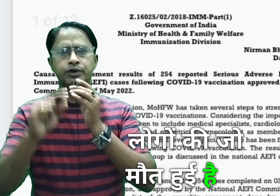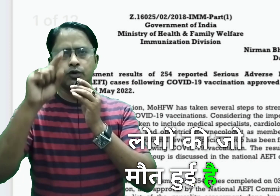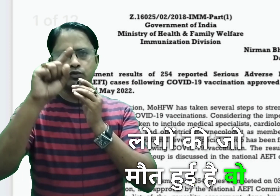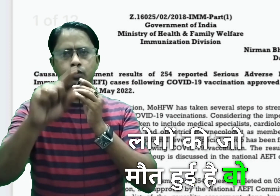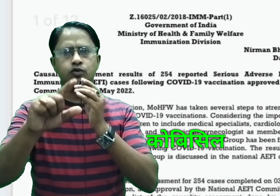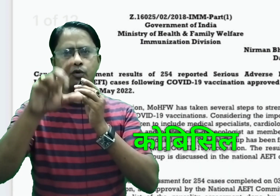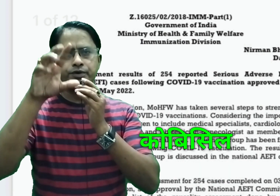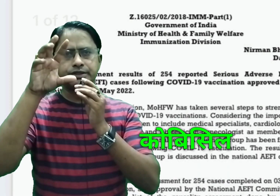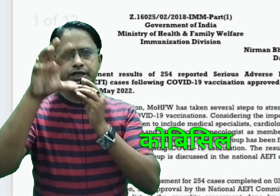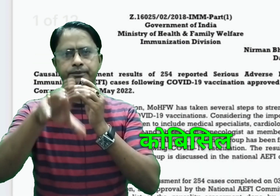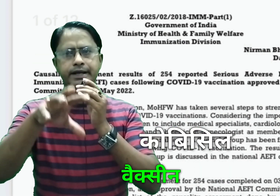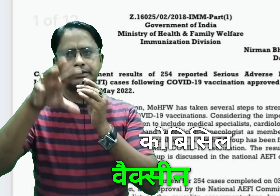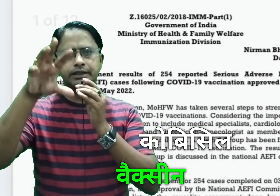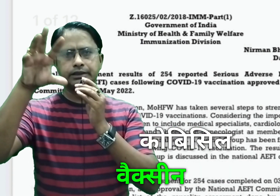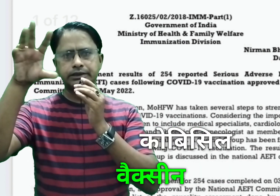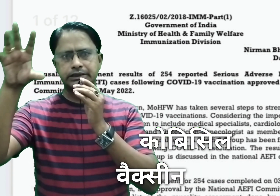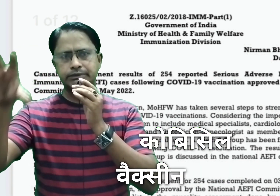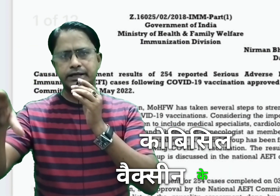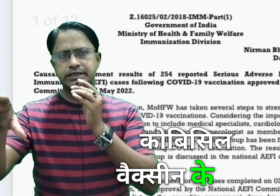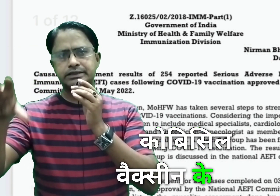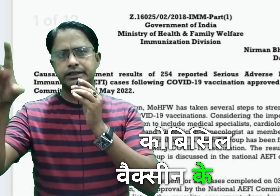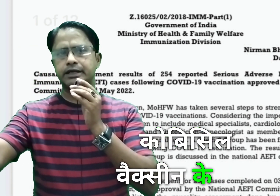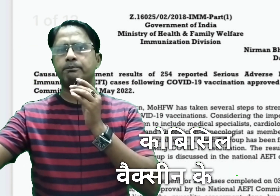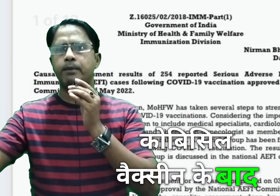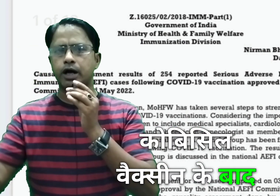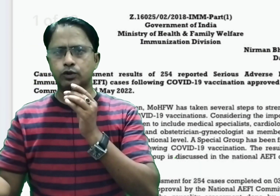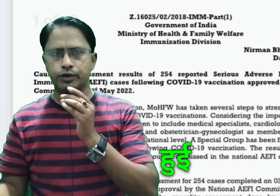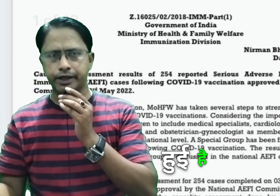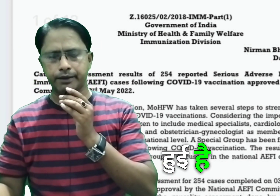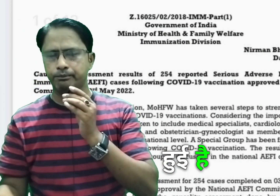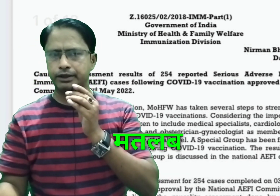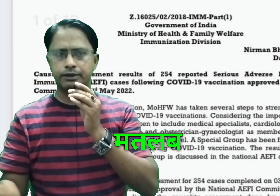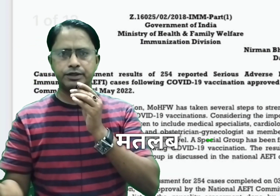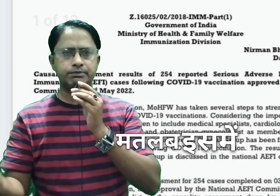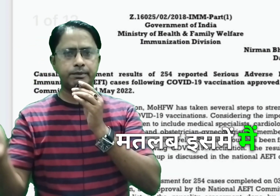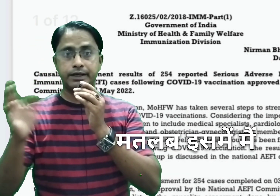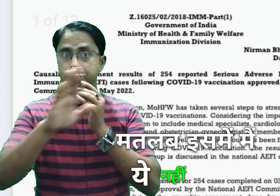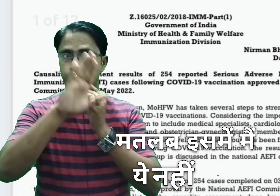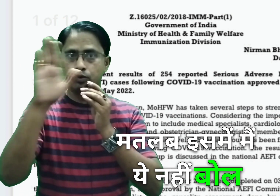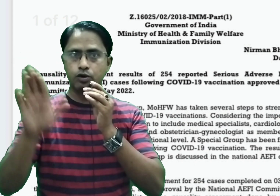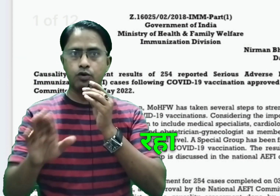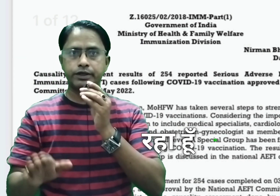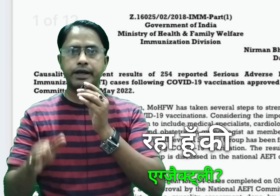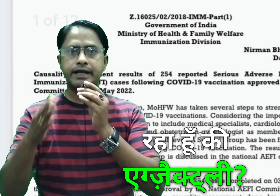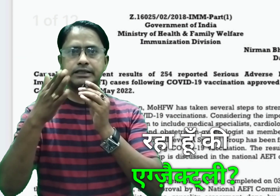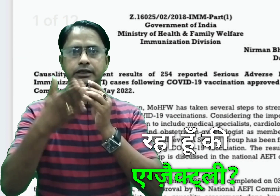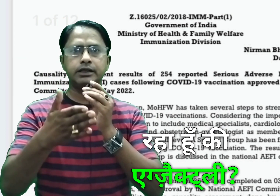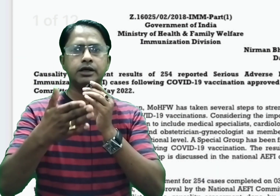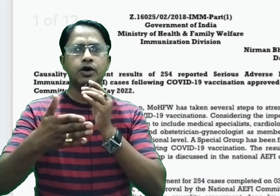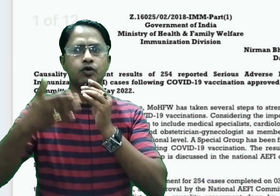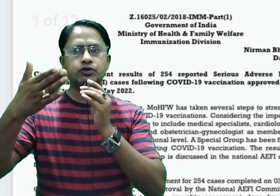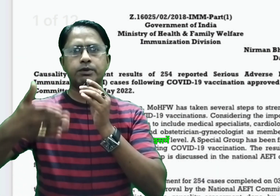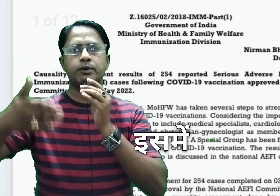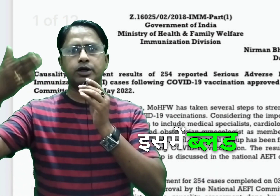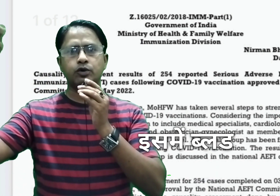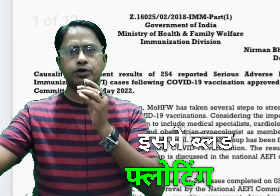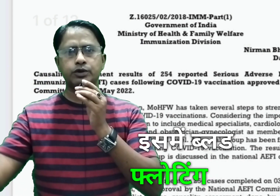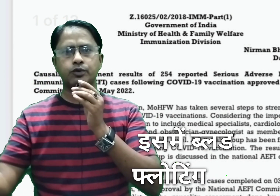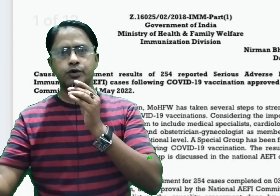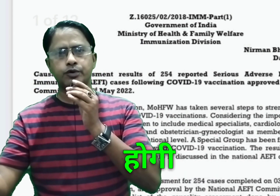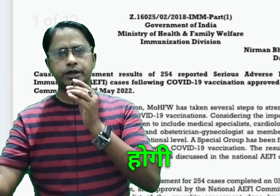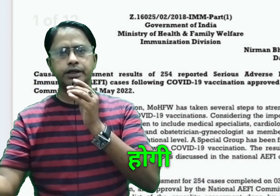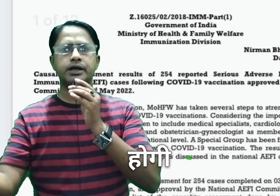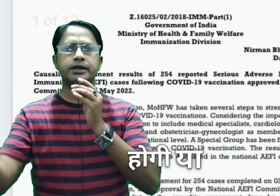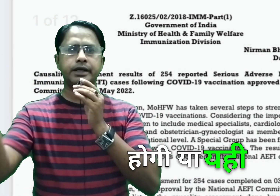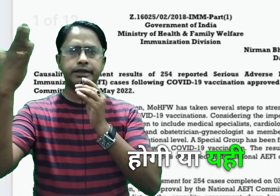है वो कोविशील्ड वैक्सीनेशन के बाद हुई है। मतलब इसमें मैं ये नहीं बोल रहा हूँ कि एग्जैक्टली उसमें ब्लड क्लॉटिंग